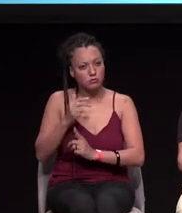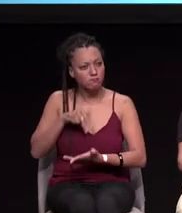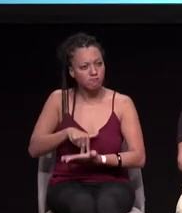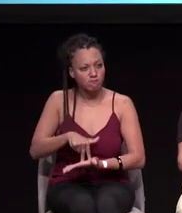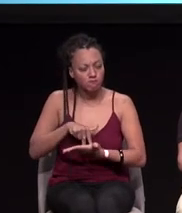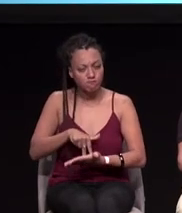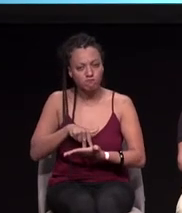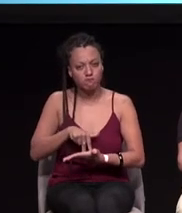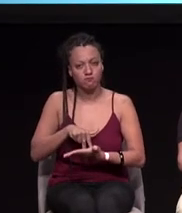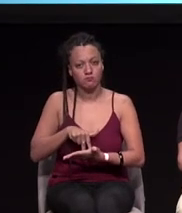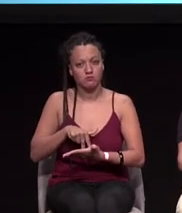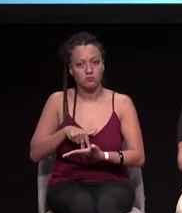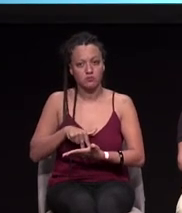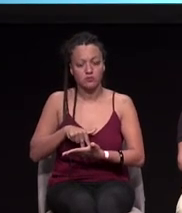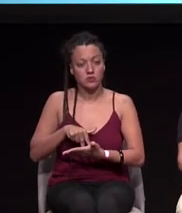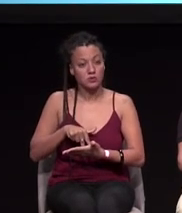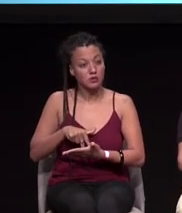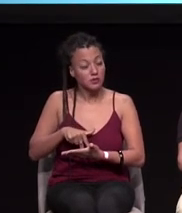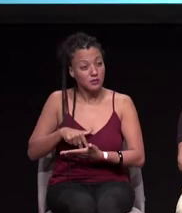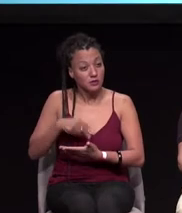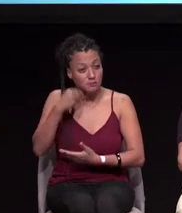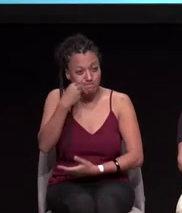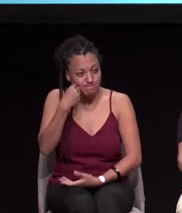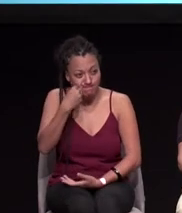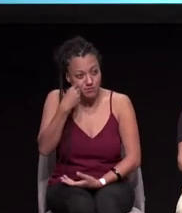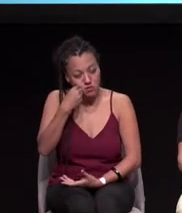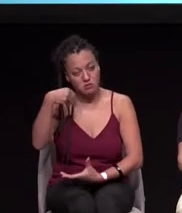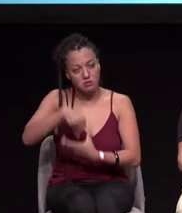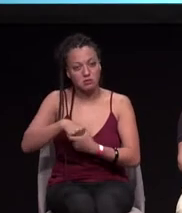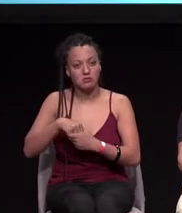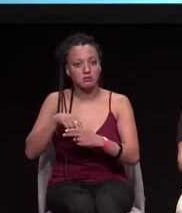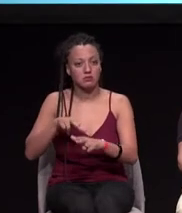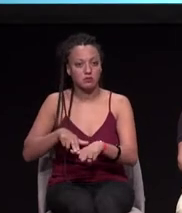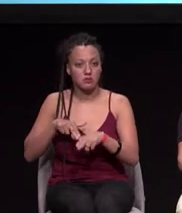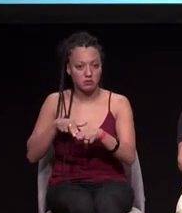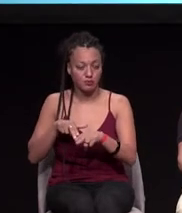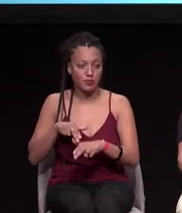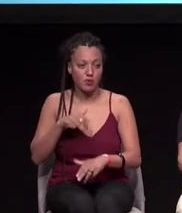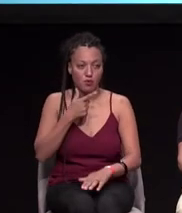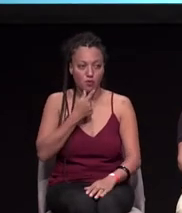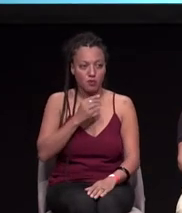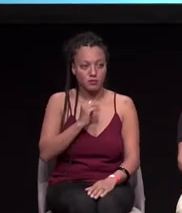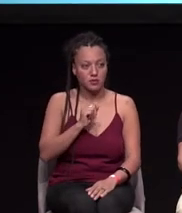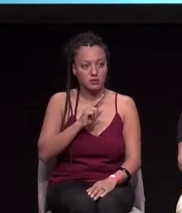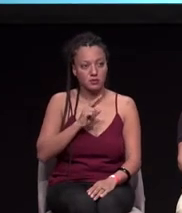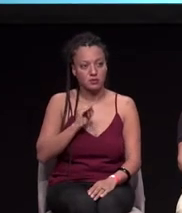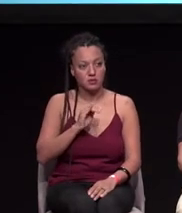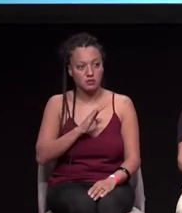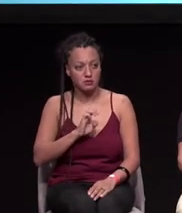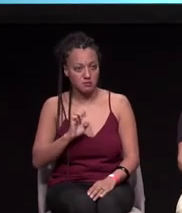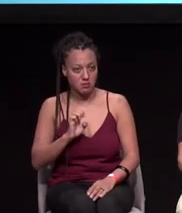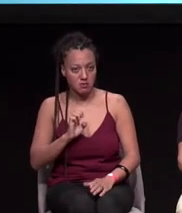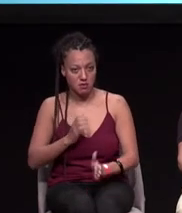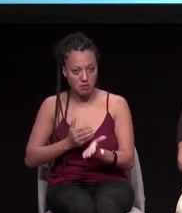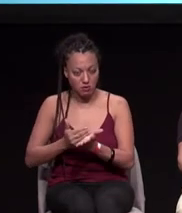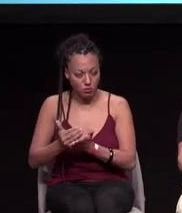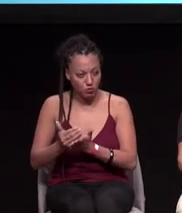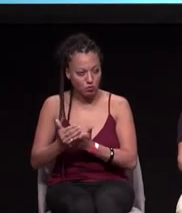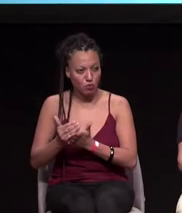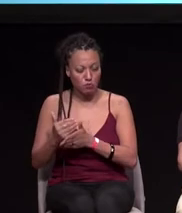vivenciou a tradição de marisa ficando inteiro né carybé não foi uma pessoa que entrou se iniciou ficou